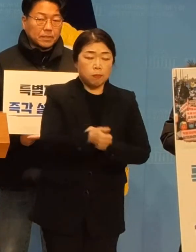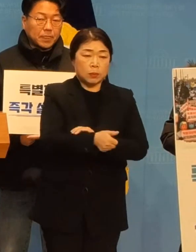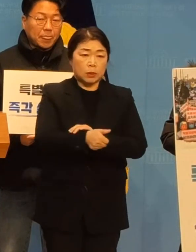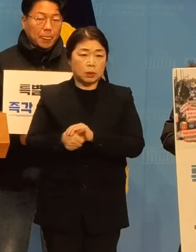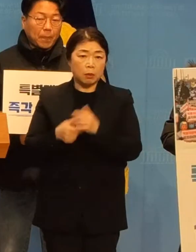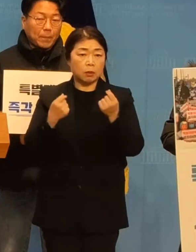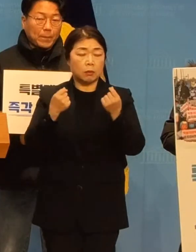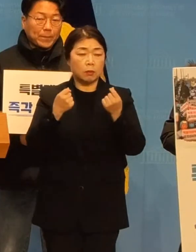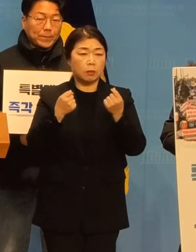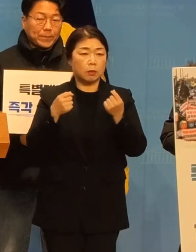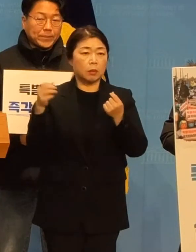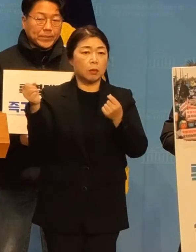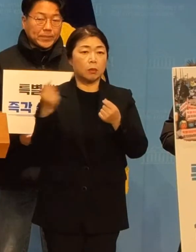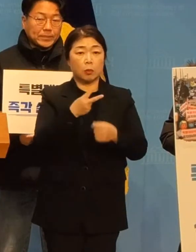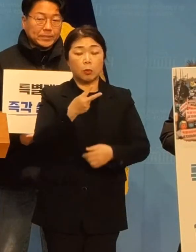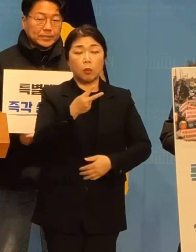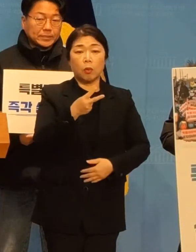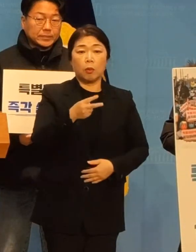있는 민주당의